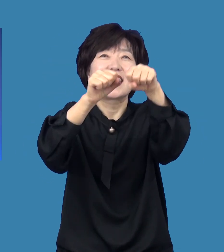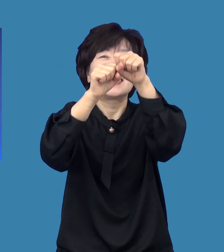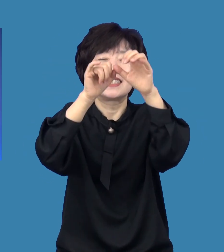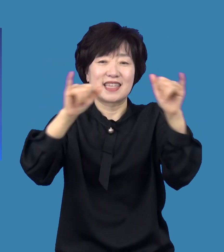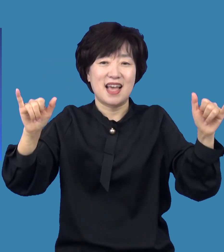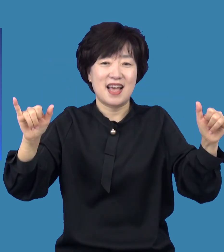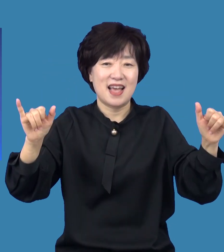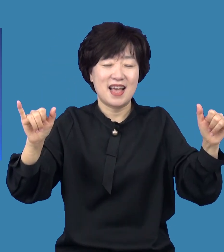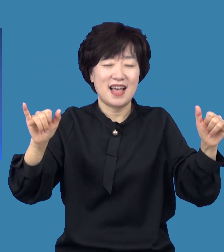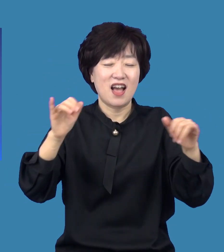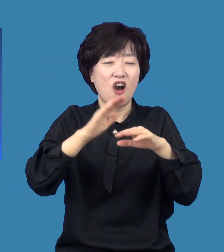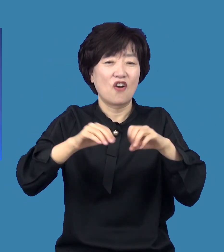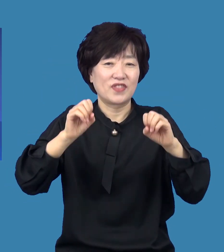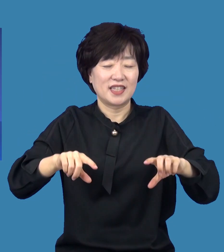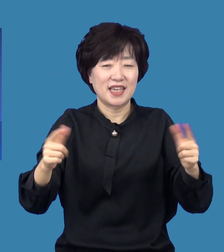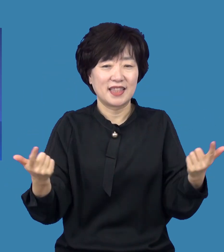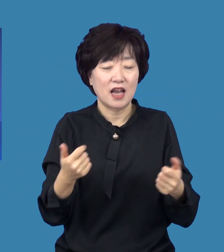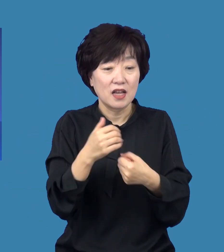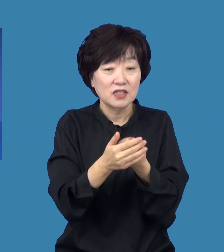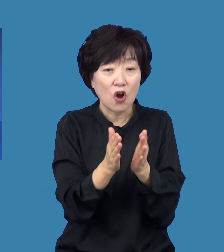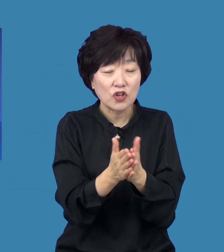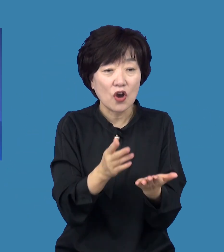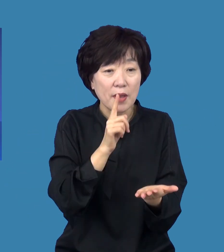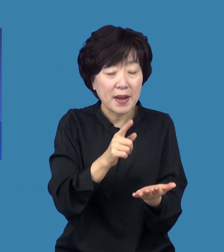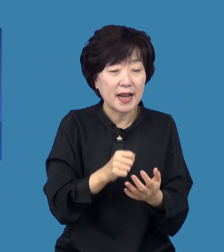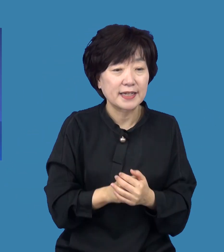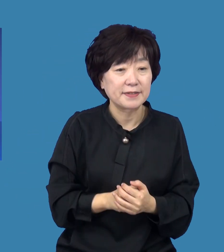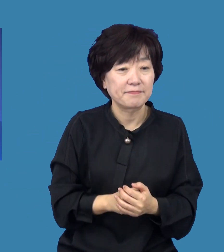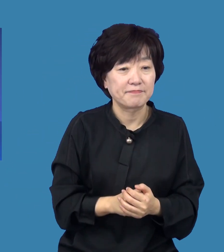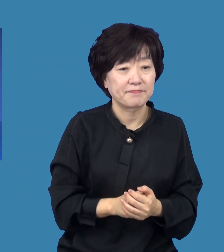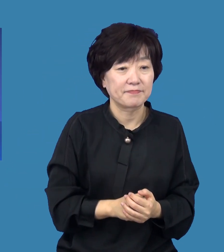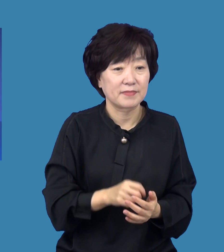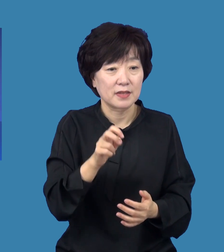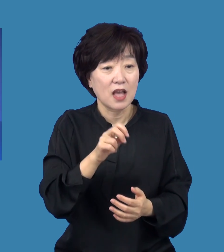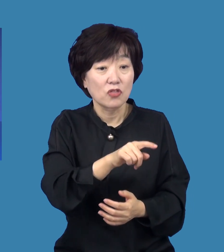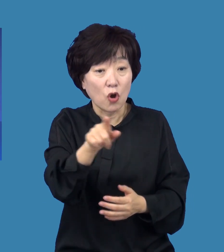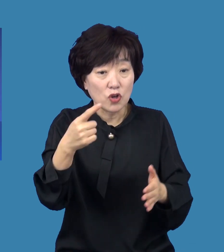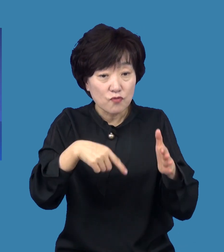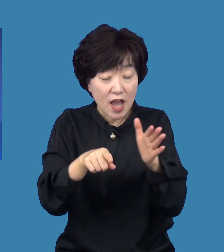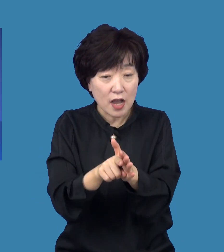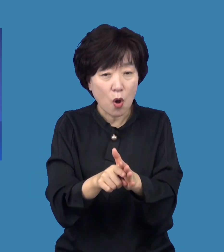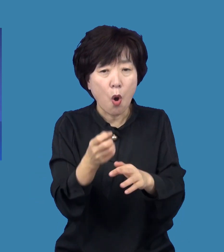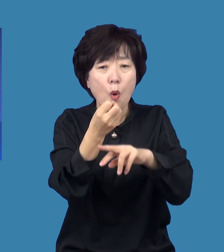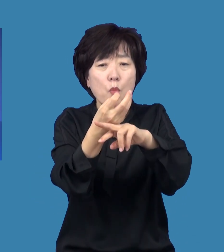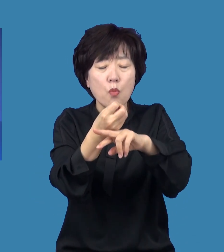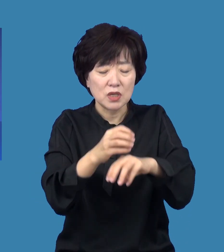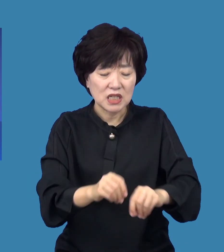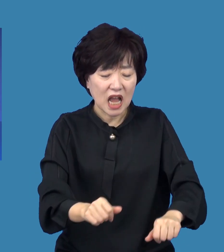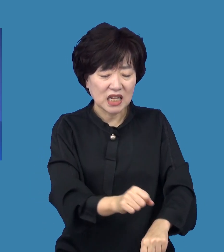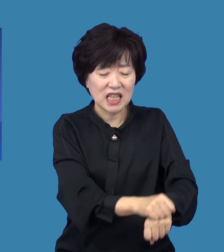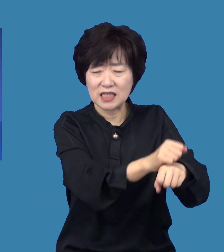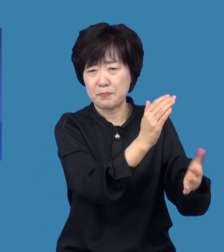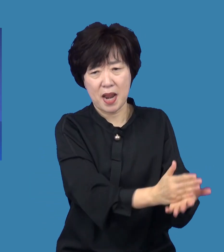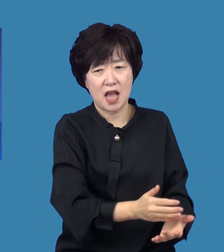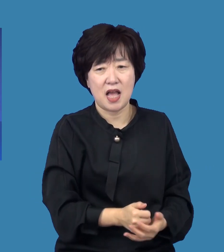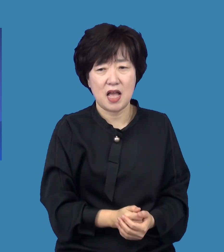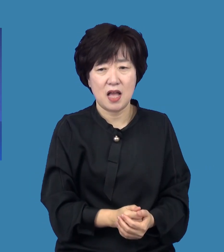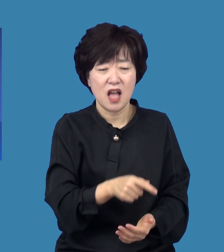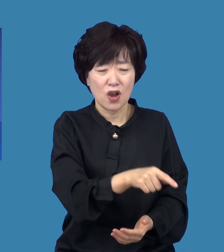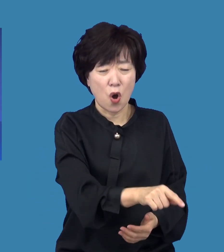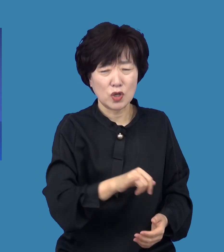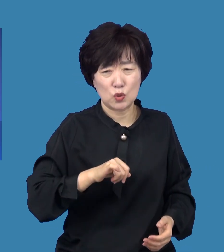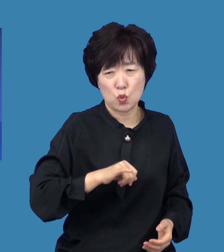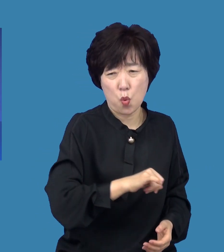헛되지 않은 거예요. 자, 성경 보면 이렇게 얘기합니다. 시작. 너희를 위하여 보물을 땅에 쌓아두지 말라. 거기는 좀과